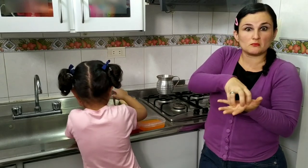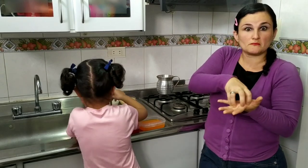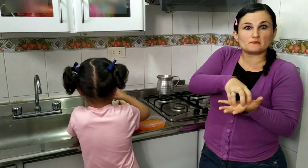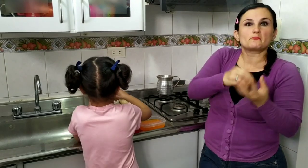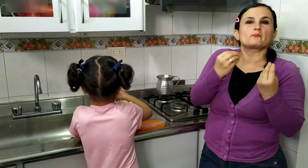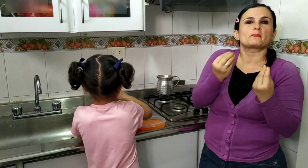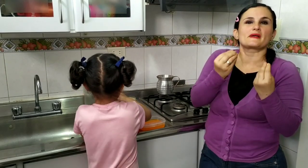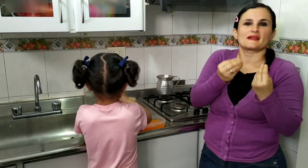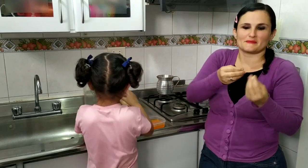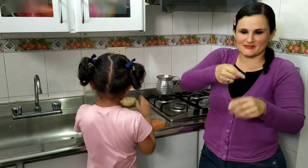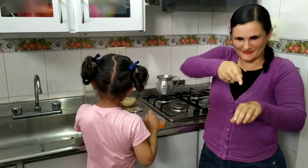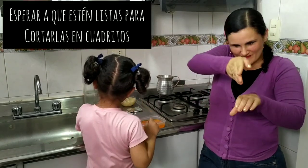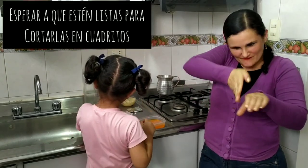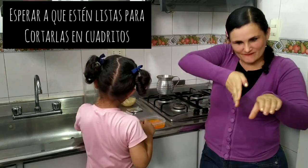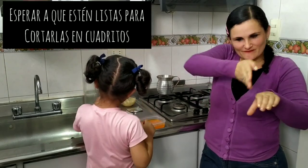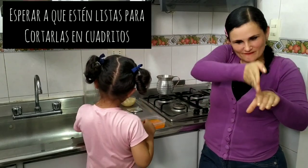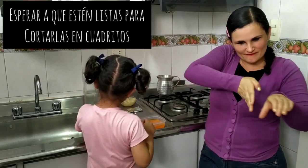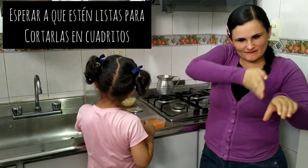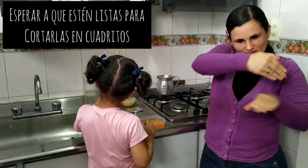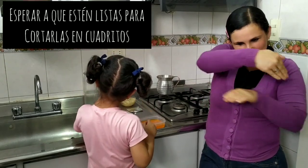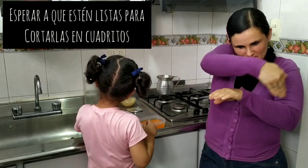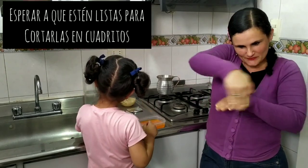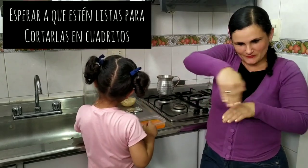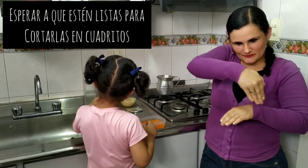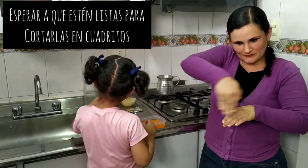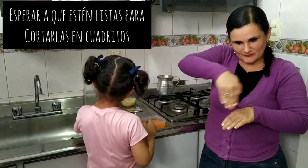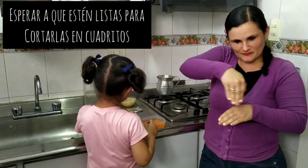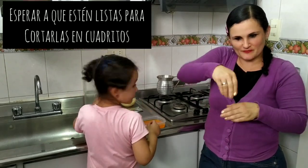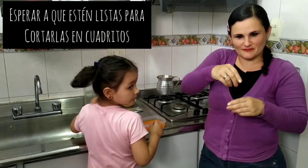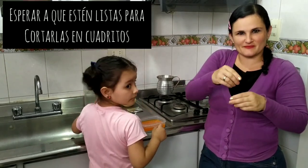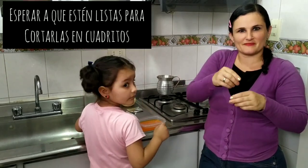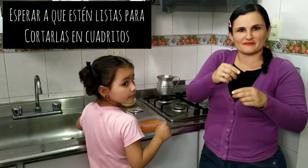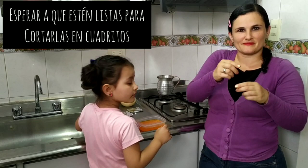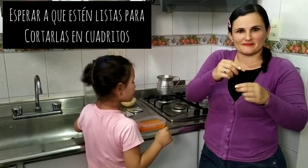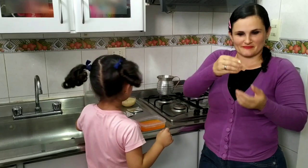que estén listas y poderlas partir en los cuadritos.